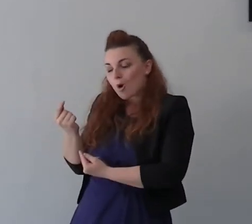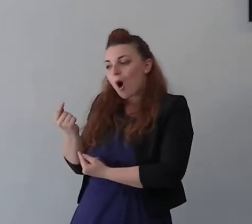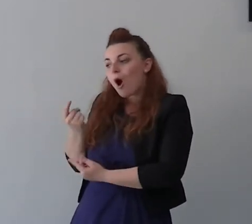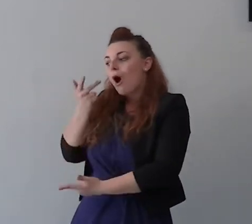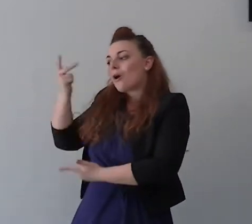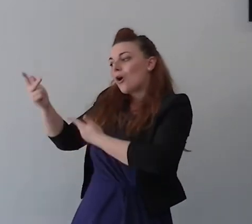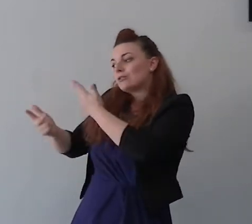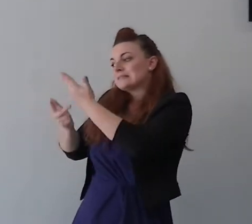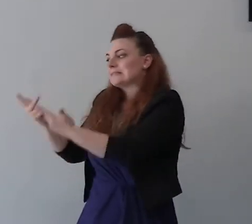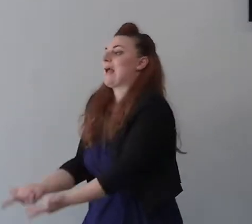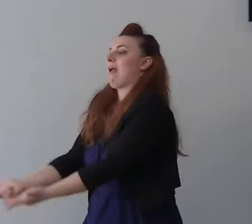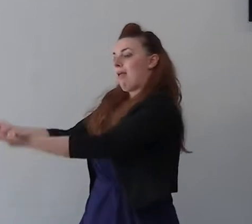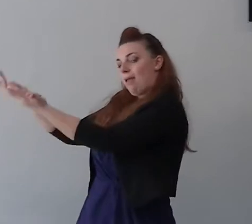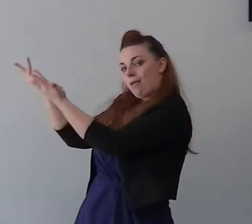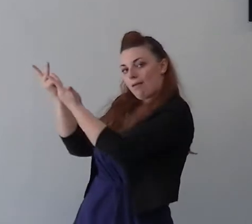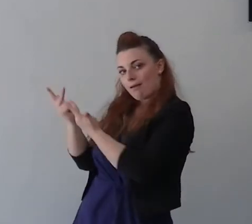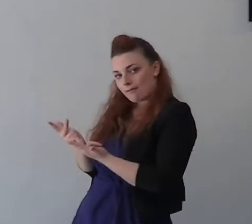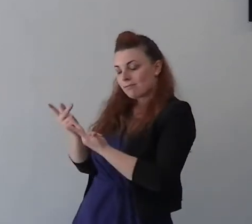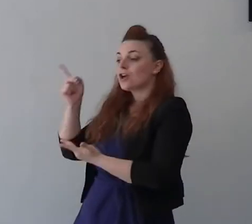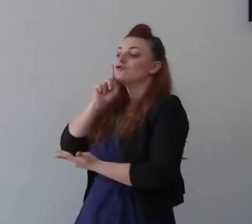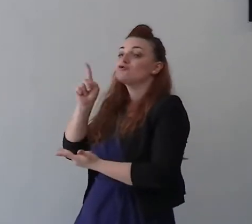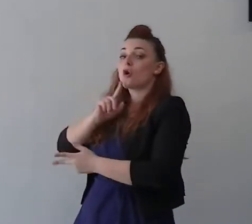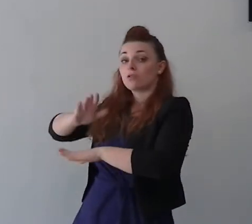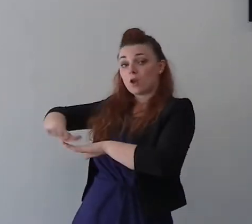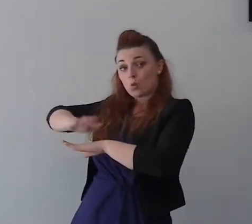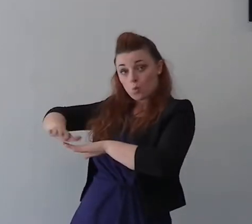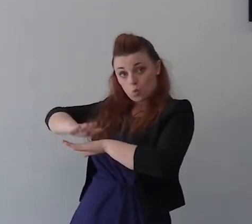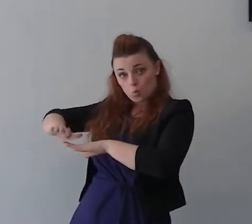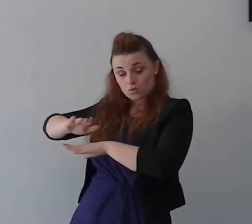per comunicare. E per me è stata veramente